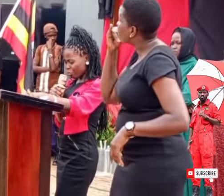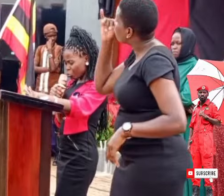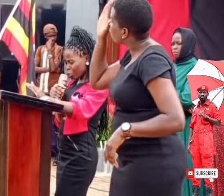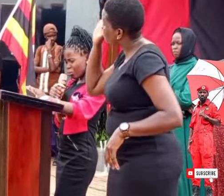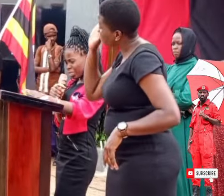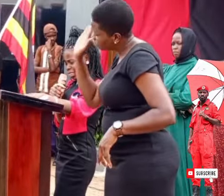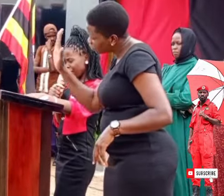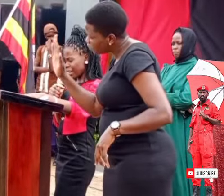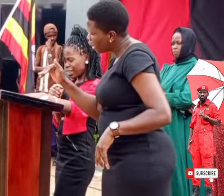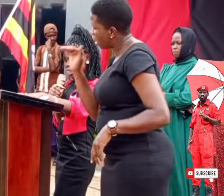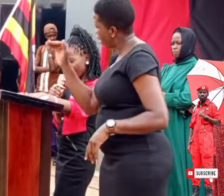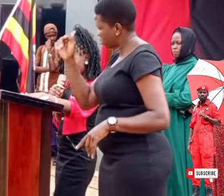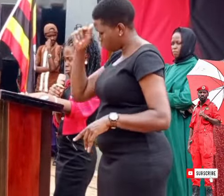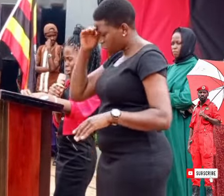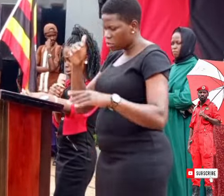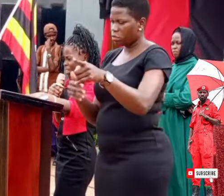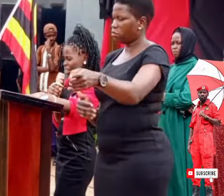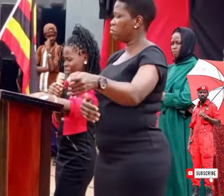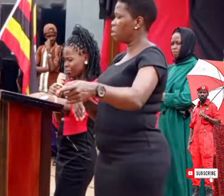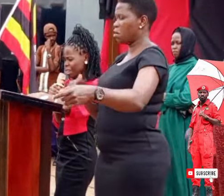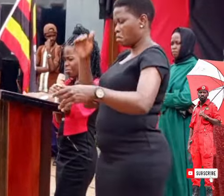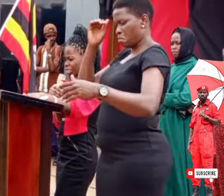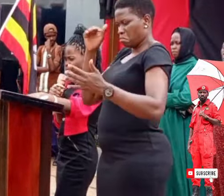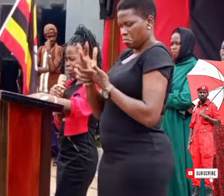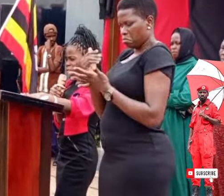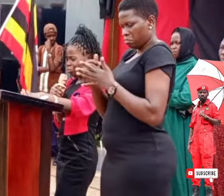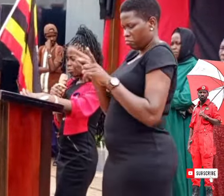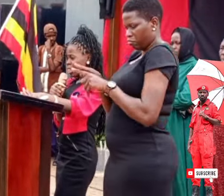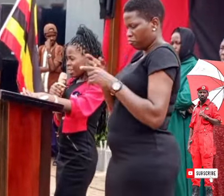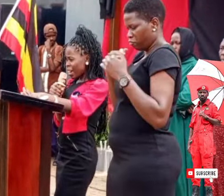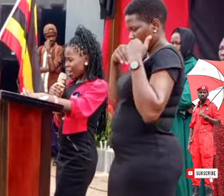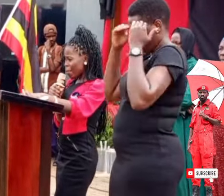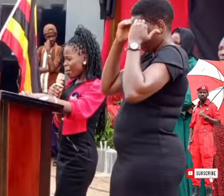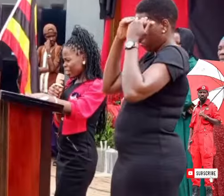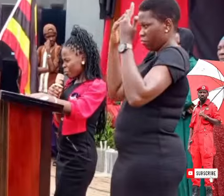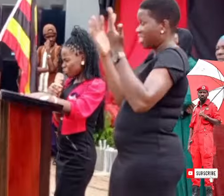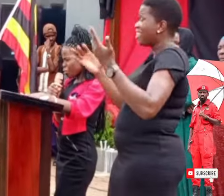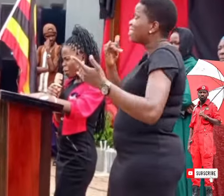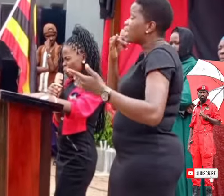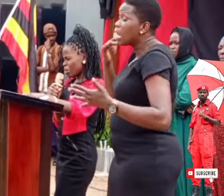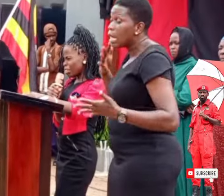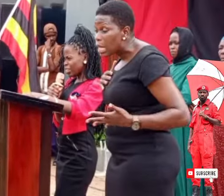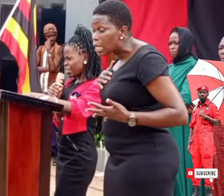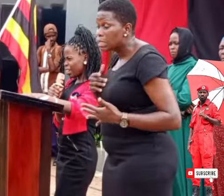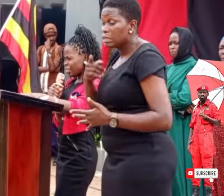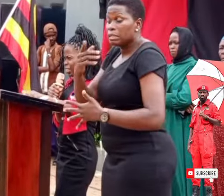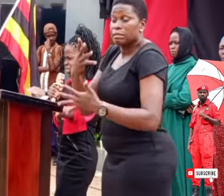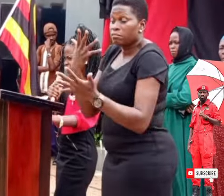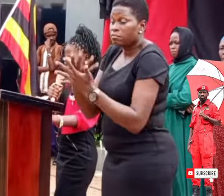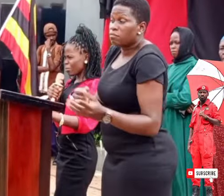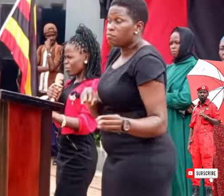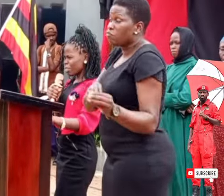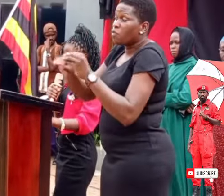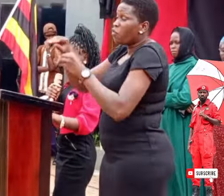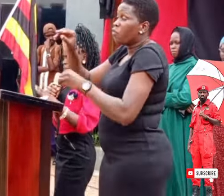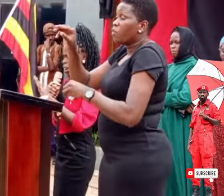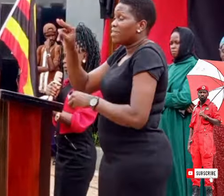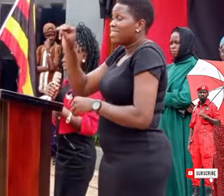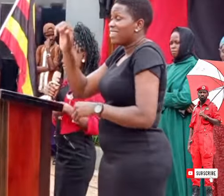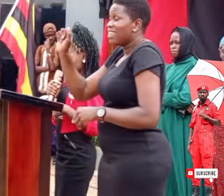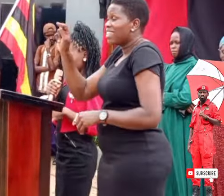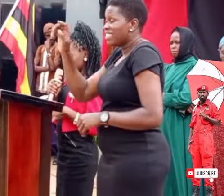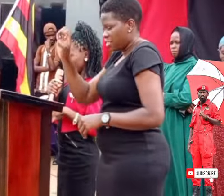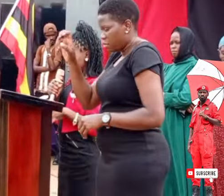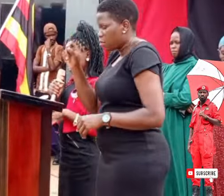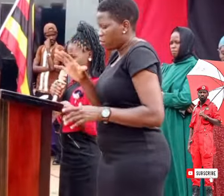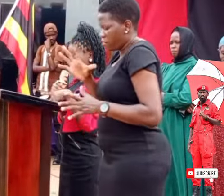omusajja nemugamba buza omusirikale eyakuze kubanga nange sinimanyi musango nangaba bagenda kutwala ku polisi yenateete saawa